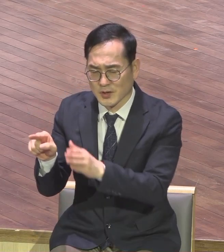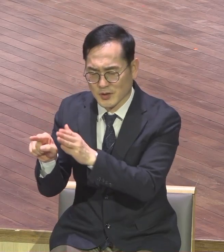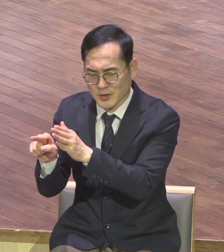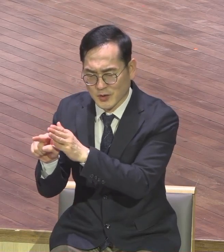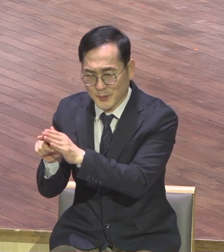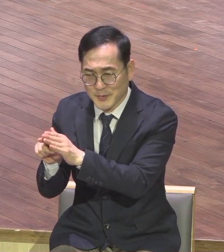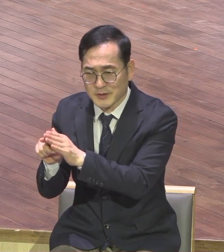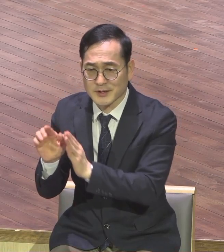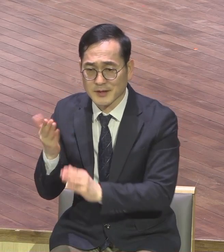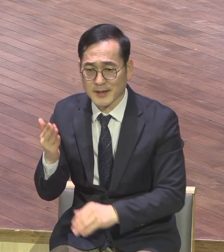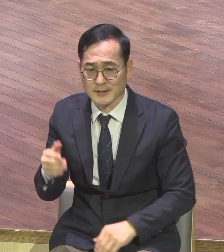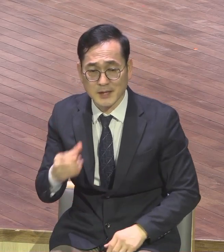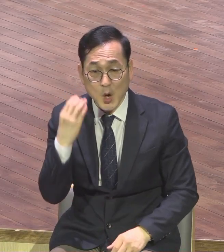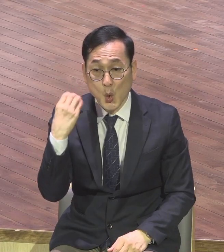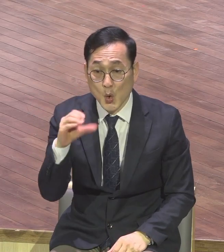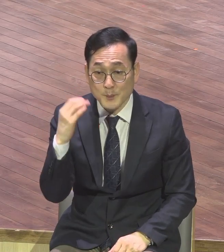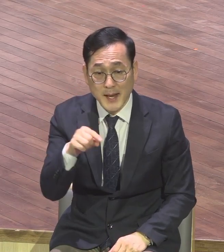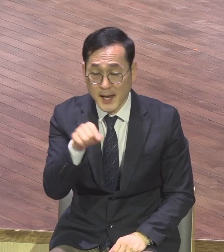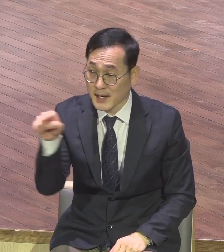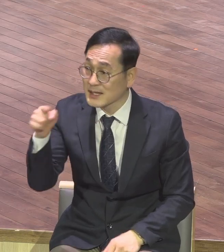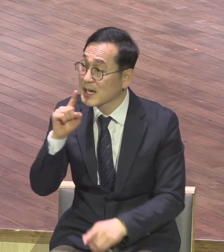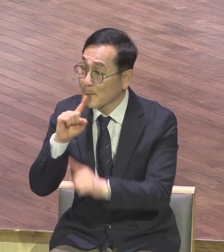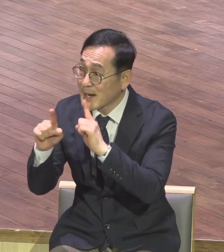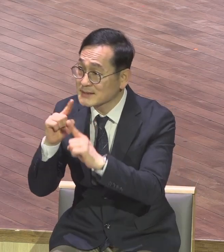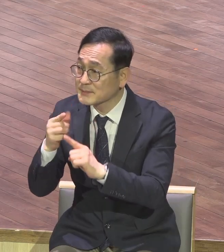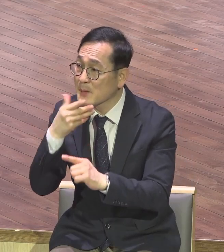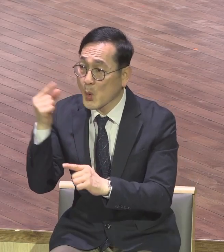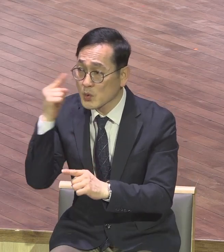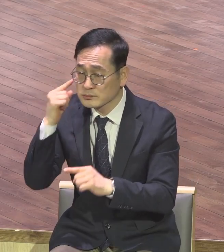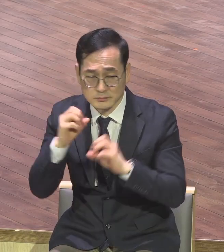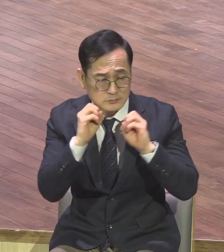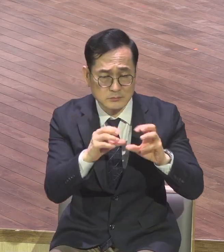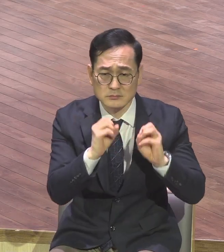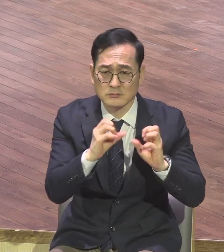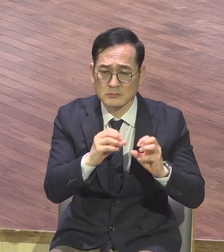위해서 집중 기도해 주시기 바랍니다. 콜롬비아는